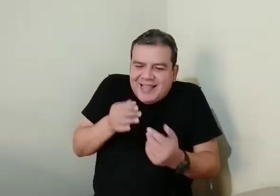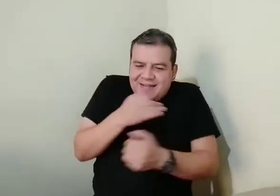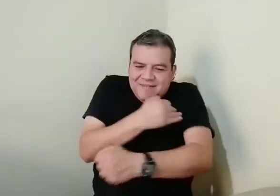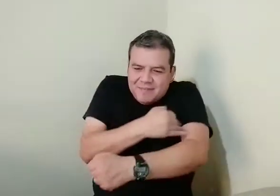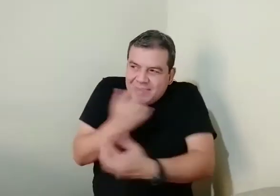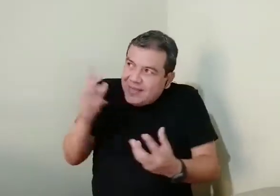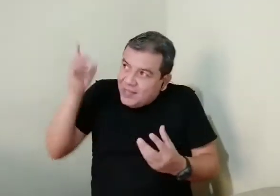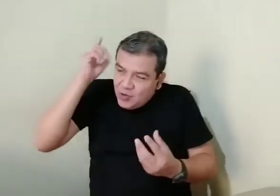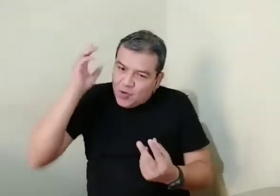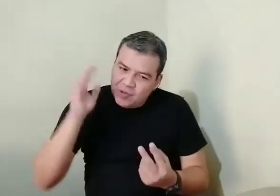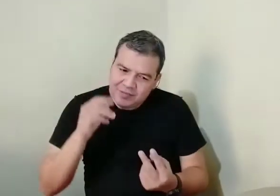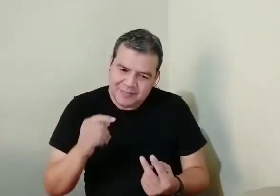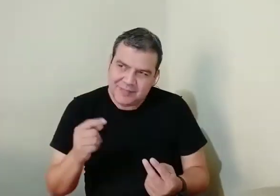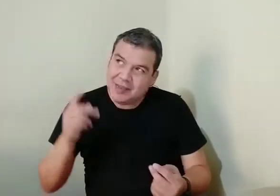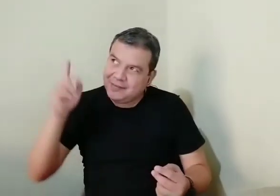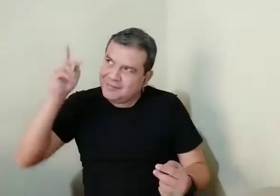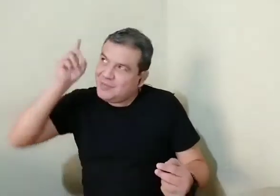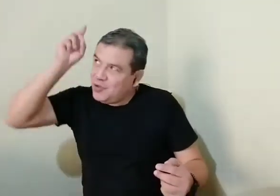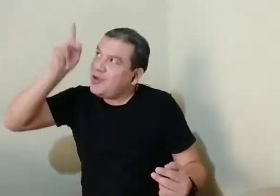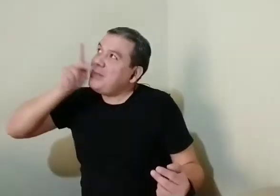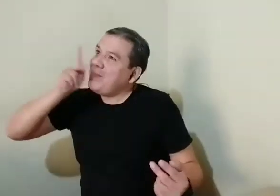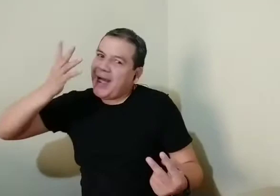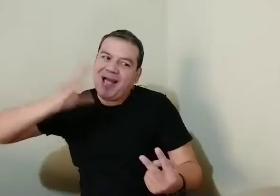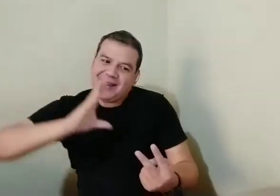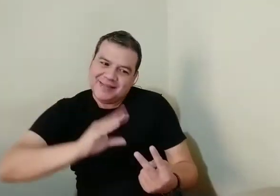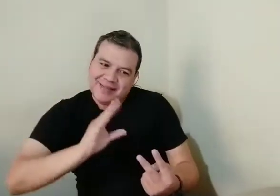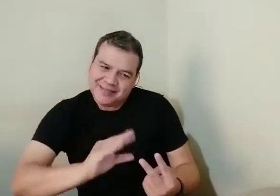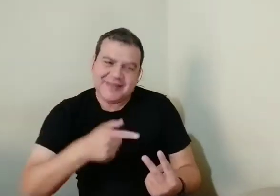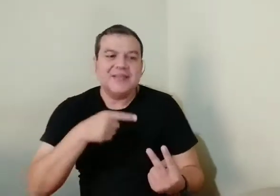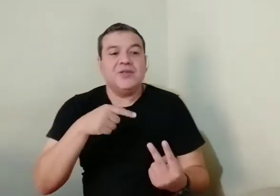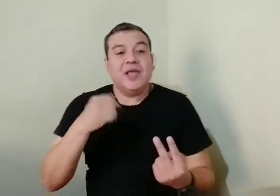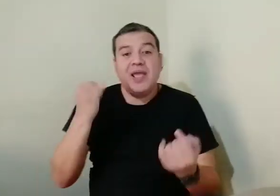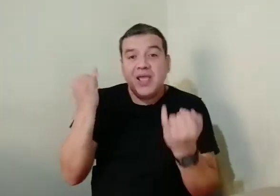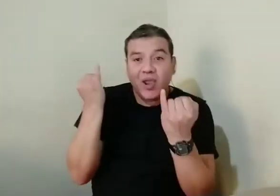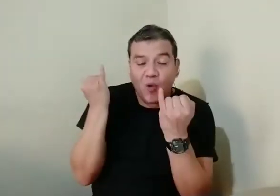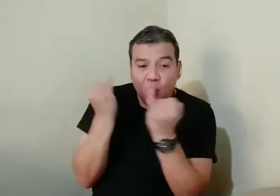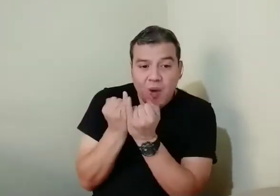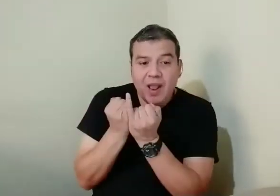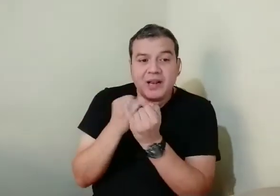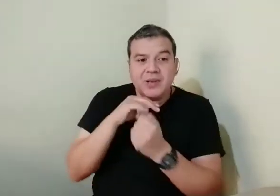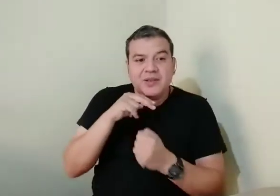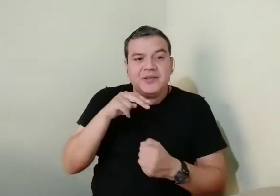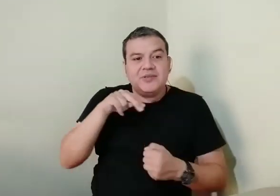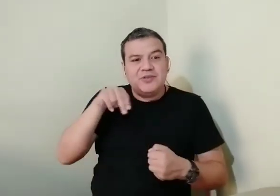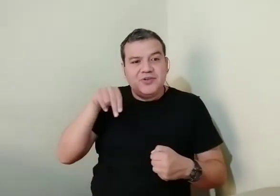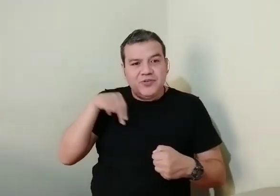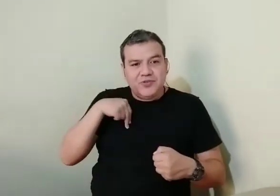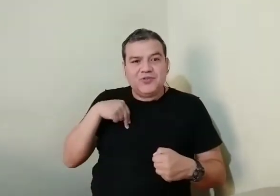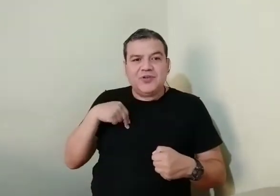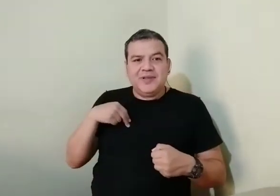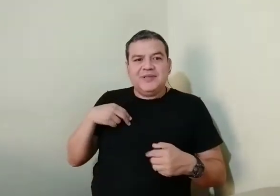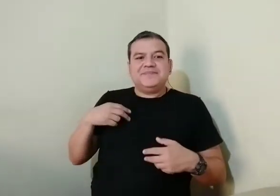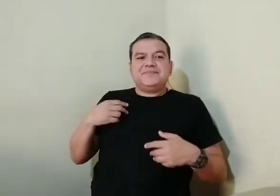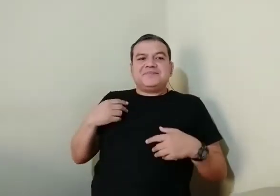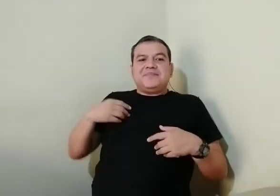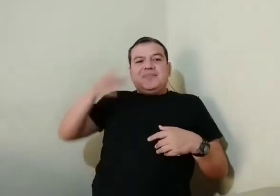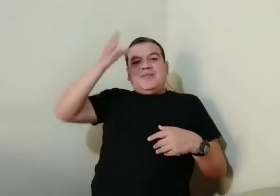La educación cristiana en la familia debe comprender doctrina, adoración,